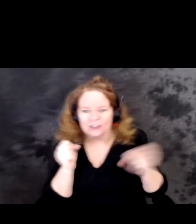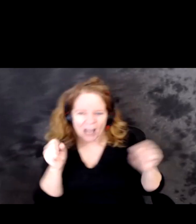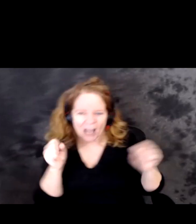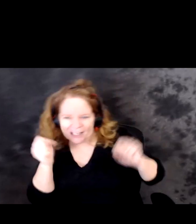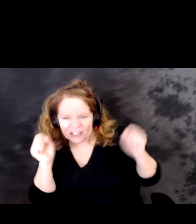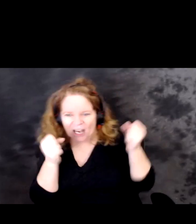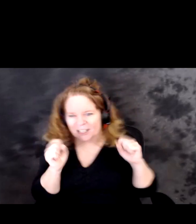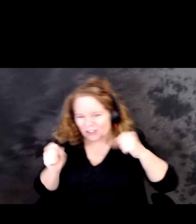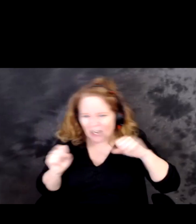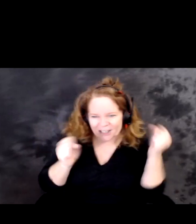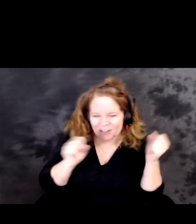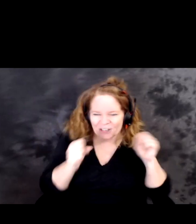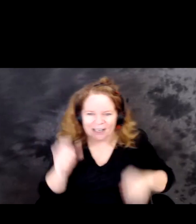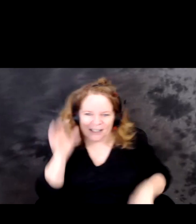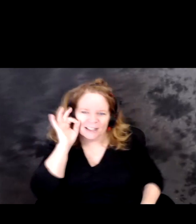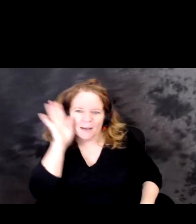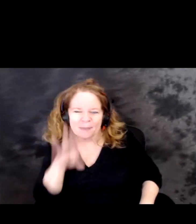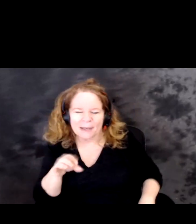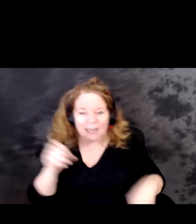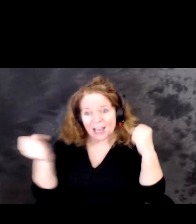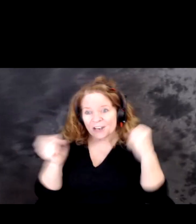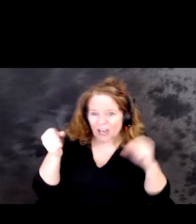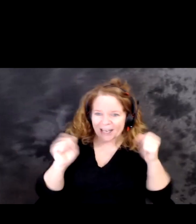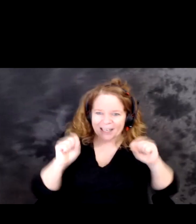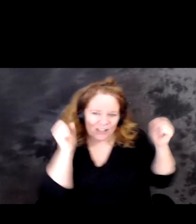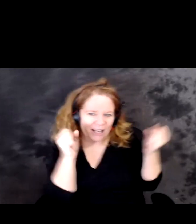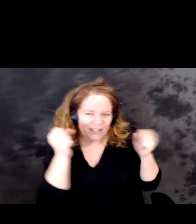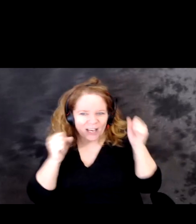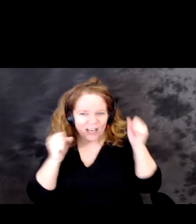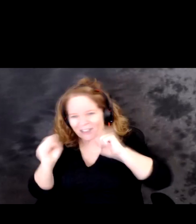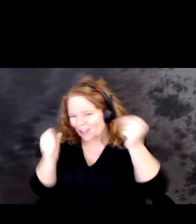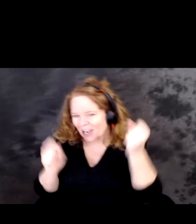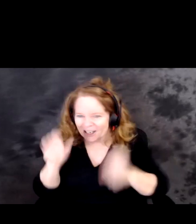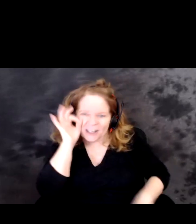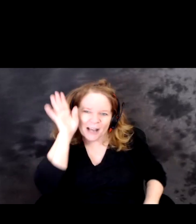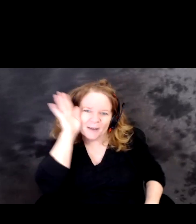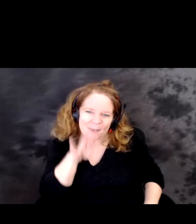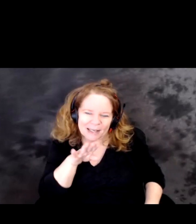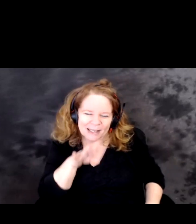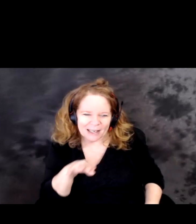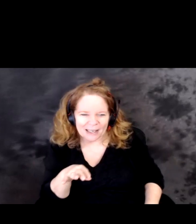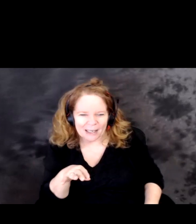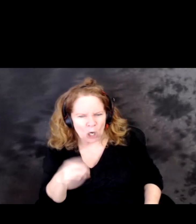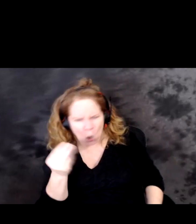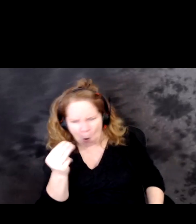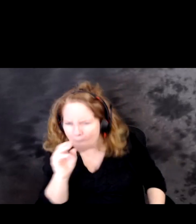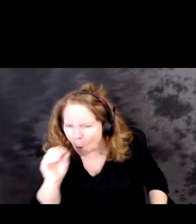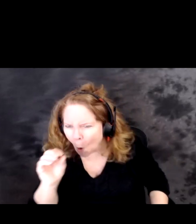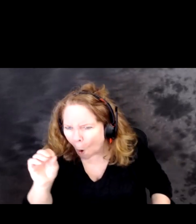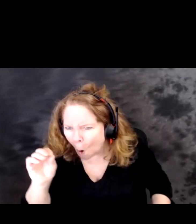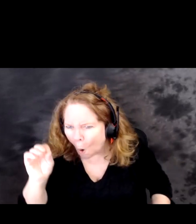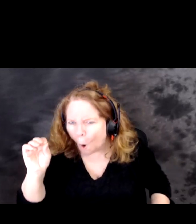Shakey Shake, Shakey Shake, Shake, Shakey Shake, Shakey Shake, Shakey Shake, la abeja, Shakey Shake, la abeja.